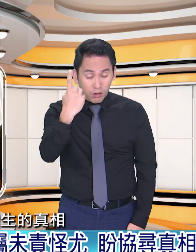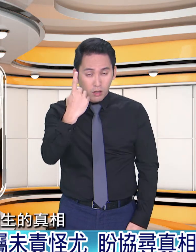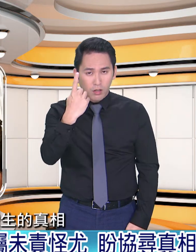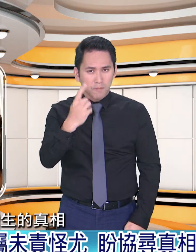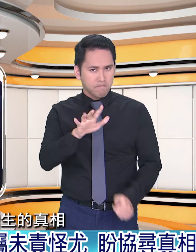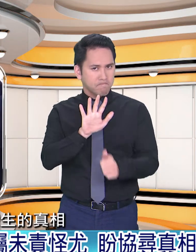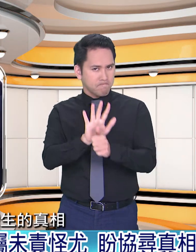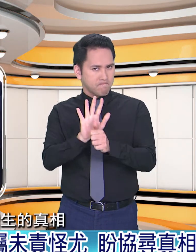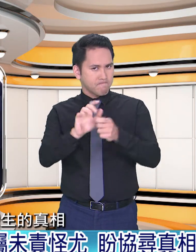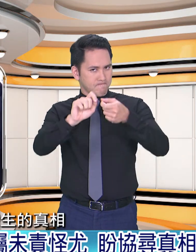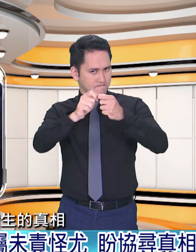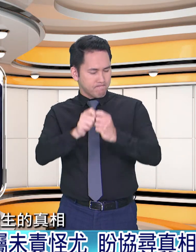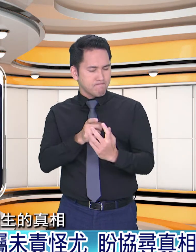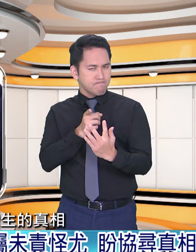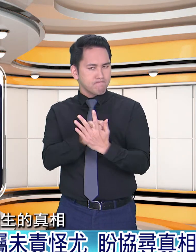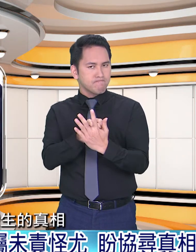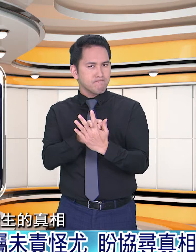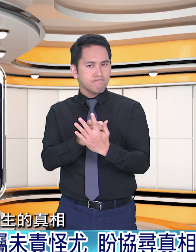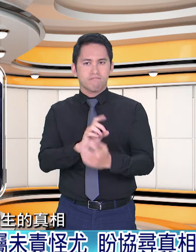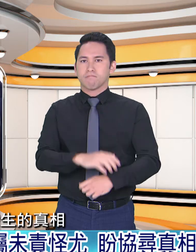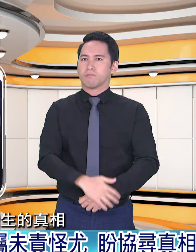故发生的真相。